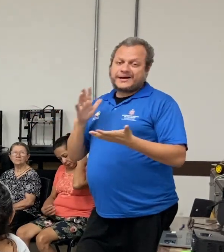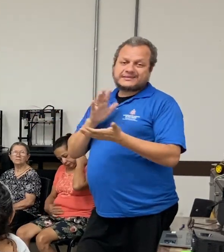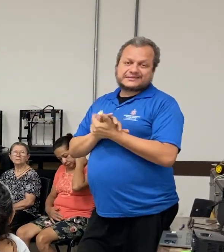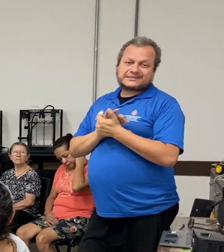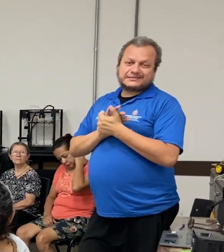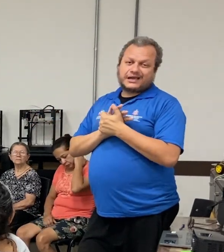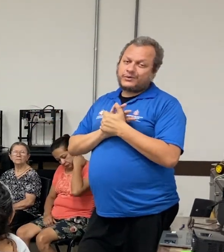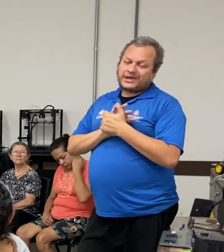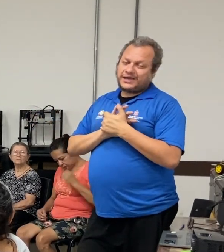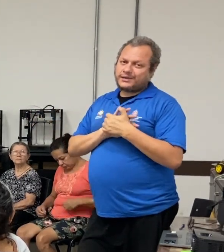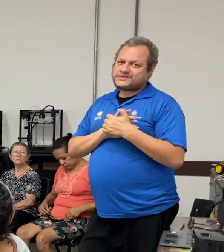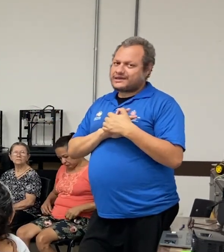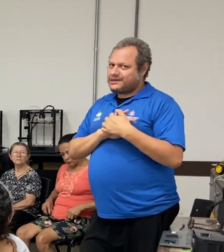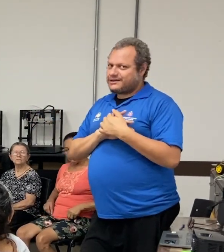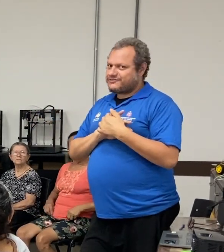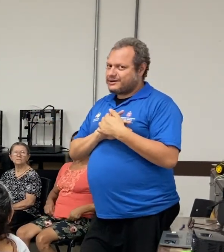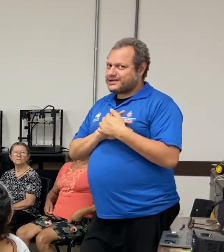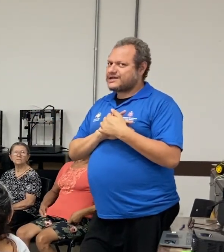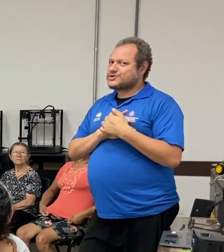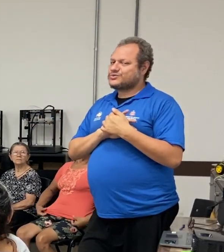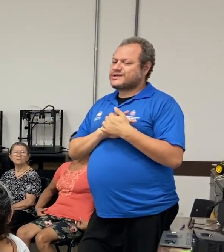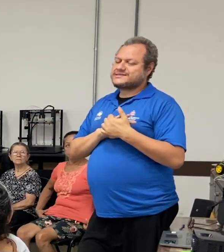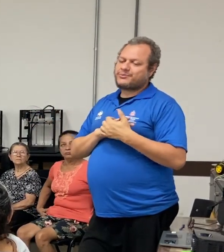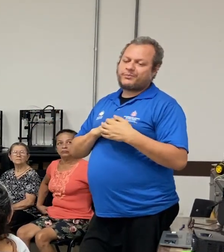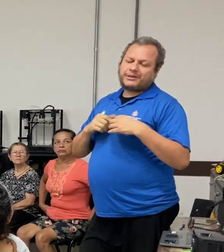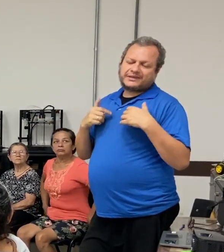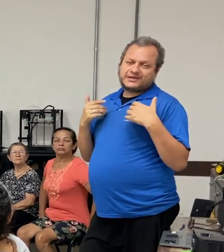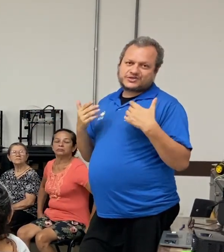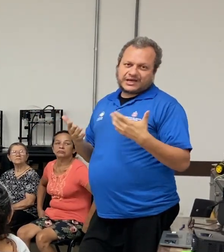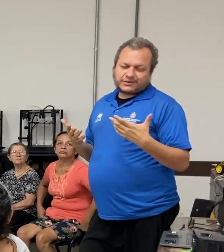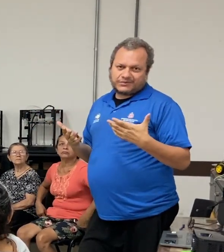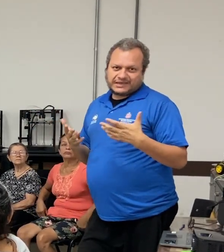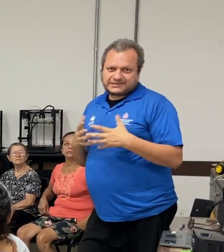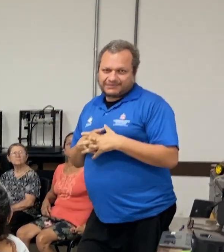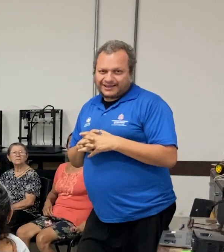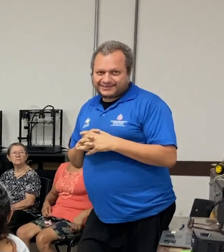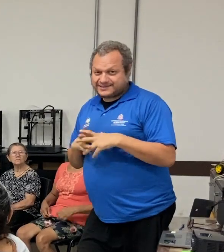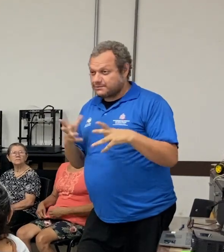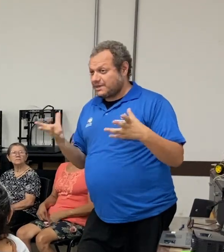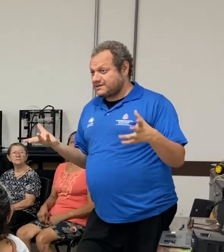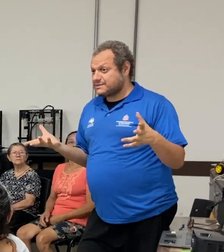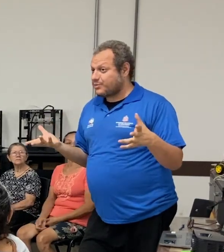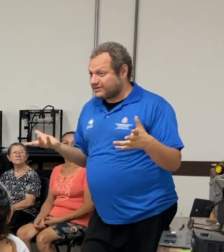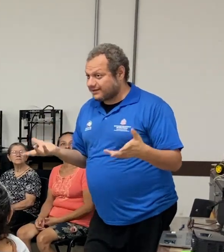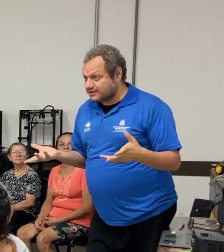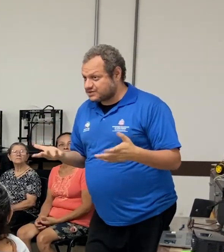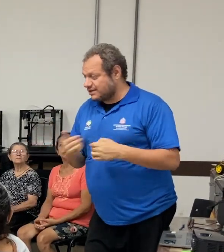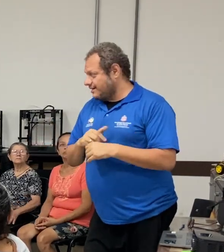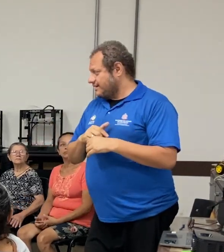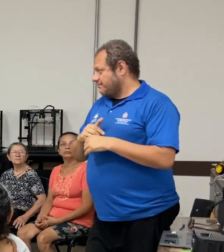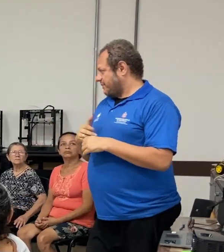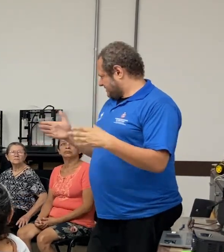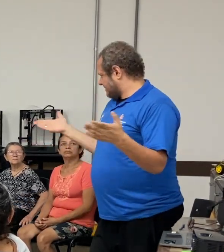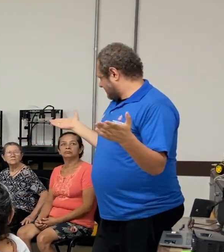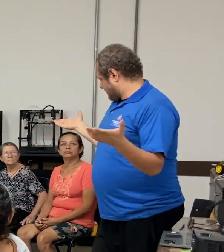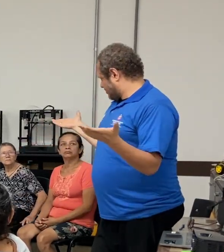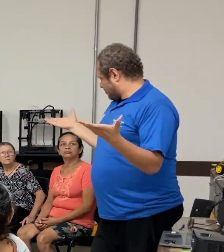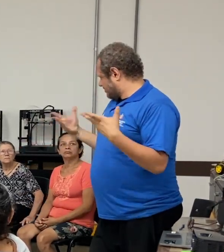mas não queríamos aqui na Fábrica de Cultura de Sapopema deixar com que essa data, esse mês importante passasse, né? A gente tinha